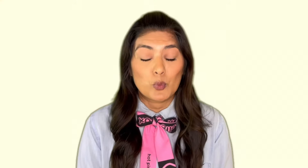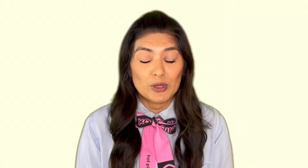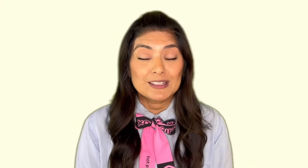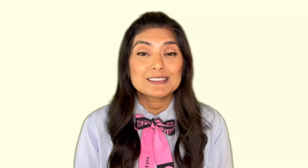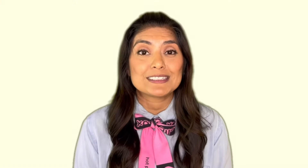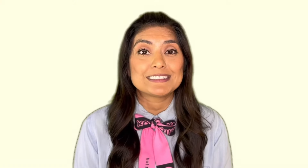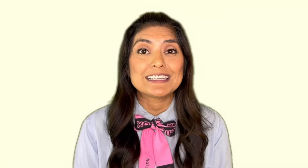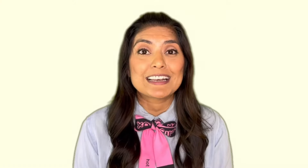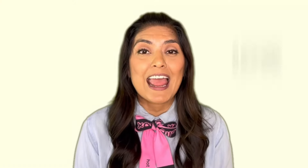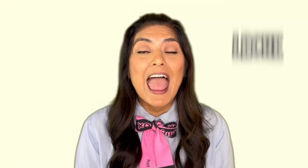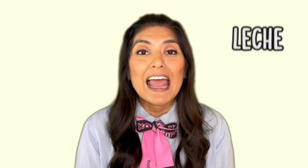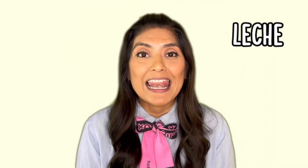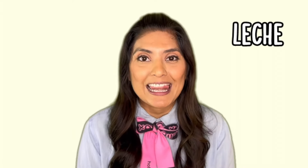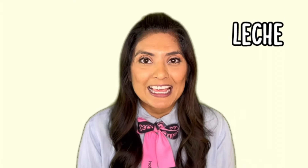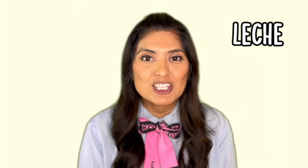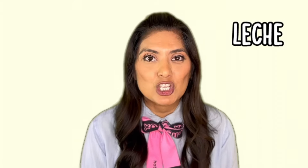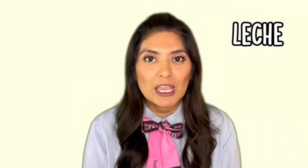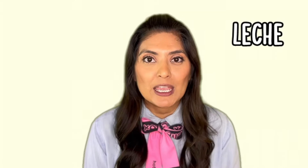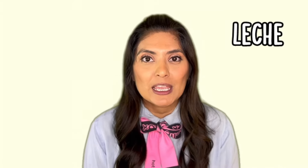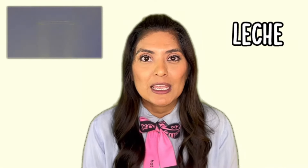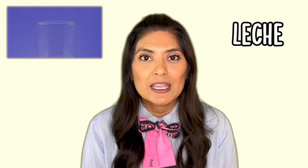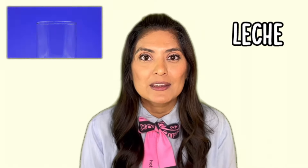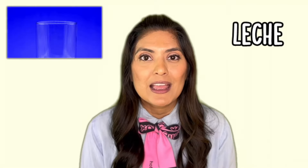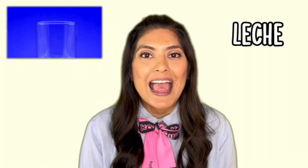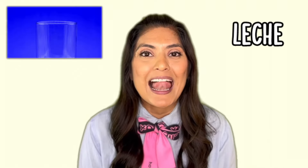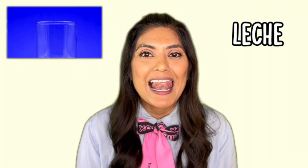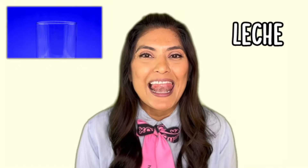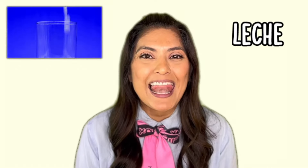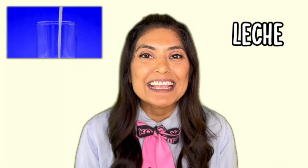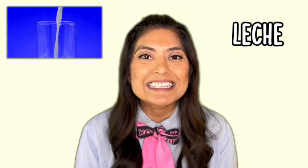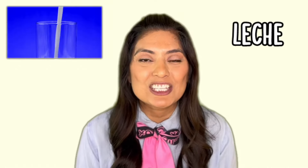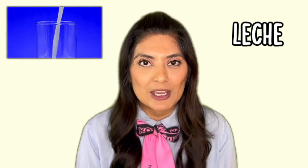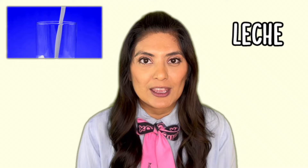¿Puedes decir leche? Leche.